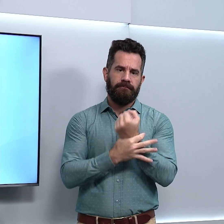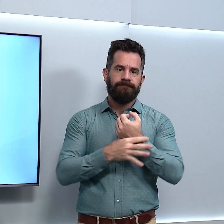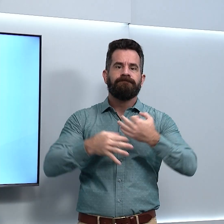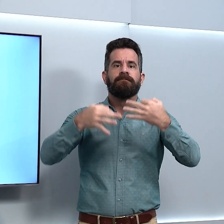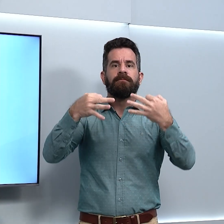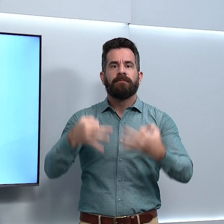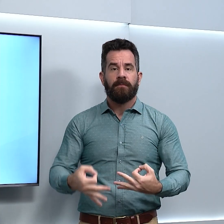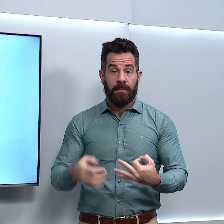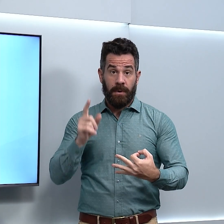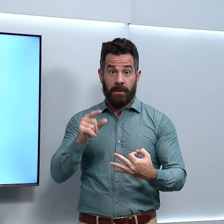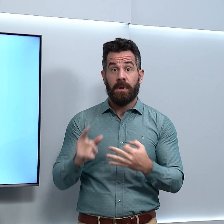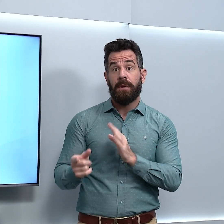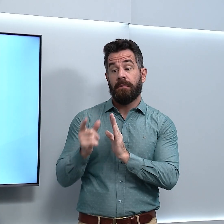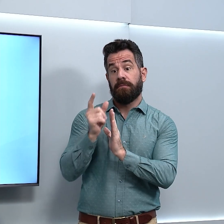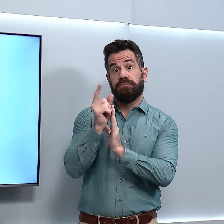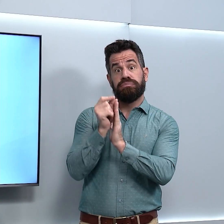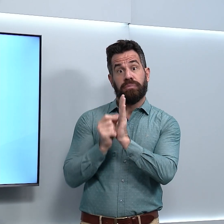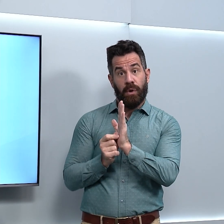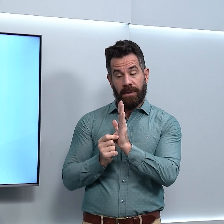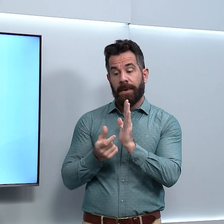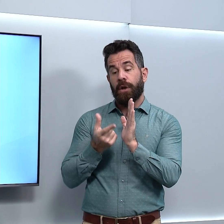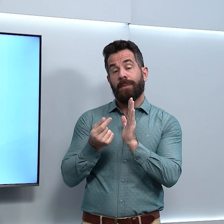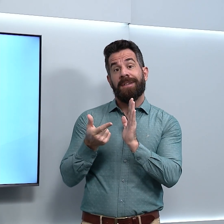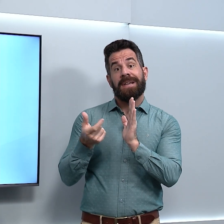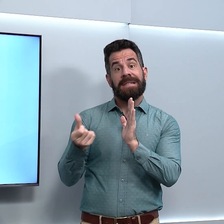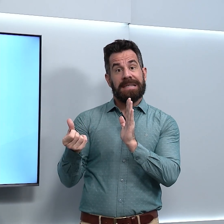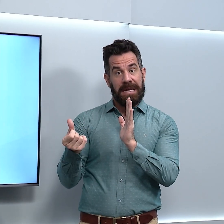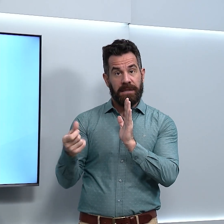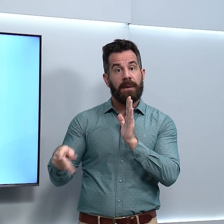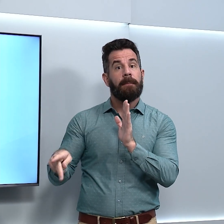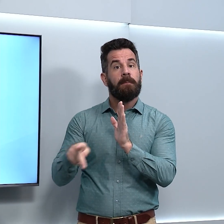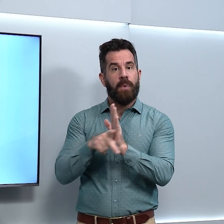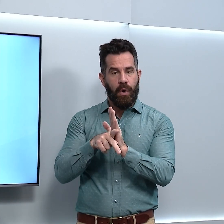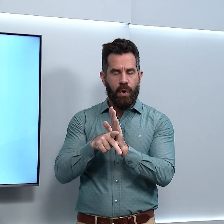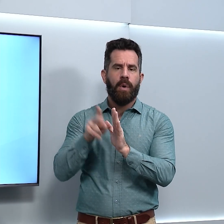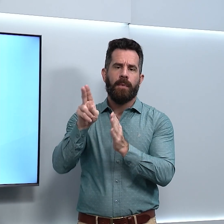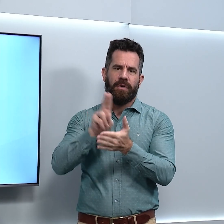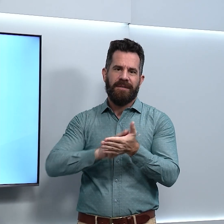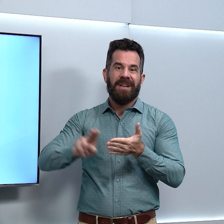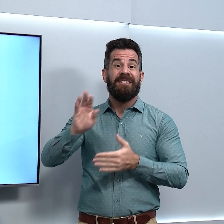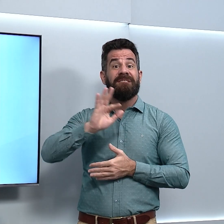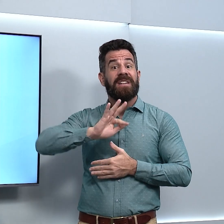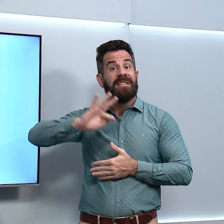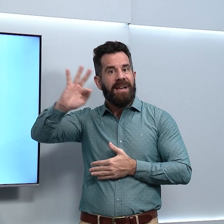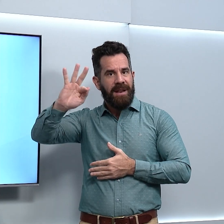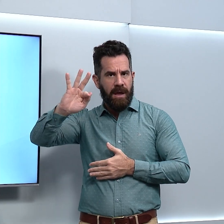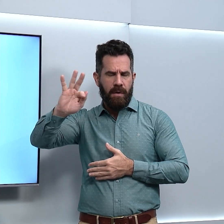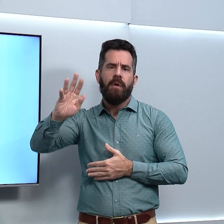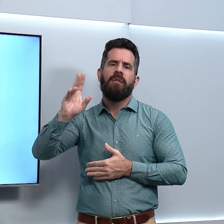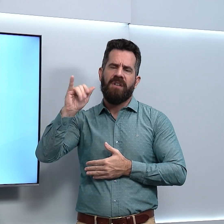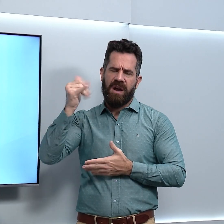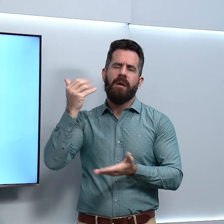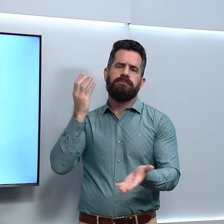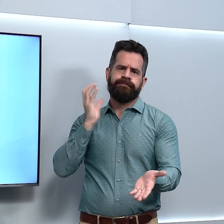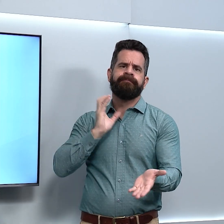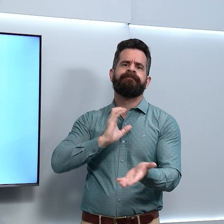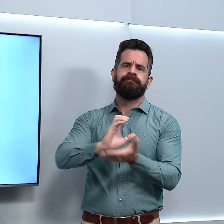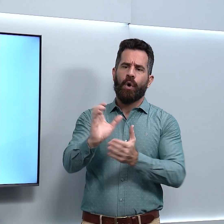total do orçamento de 2026 das instituições federais de ensino. Serão